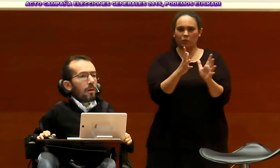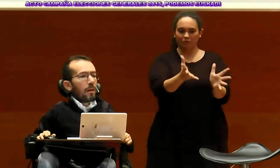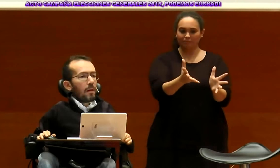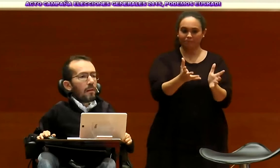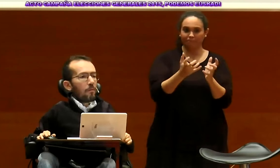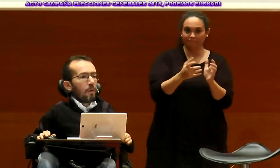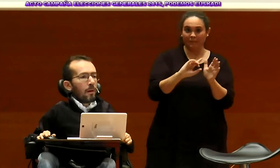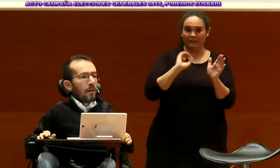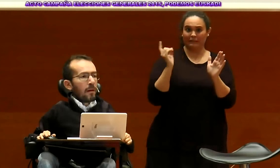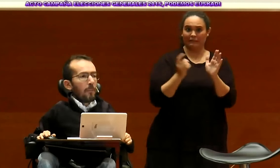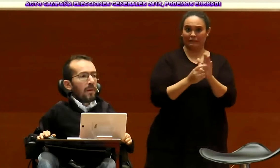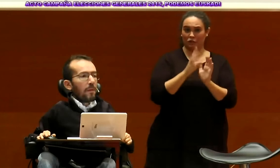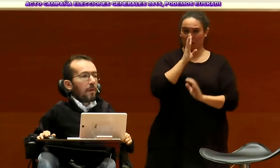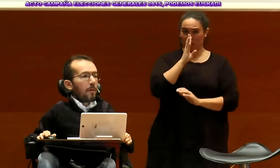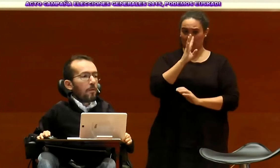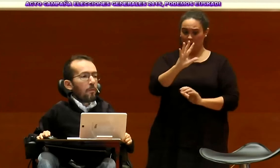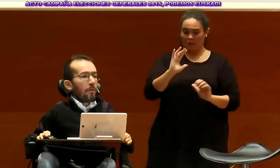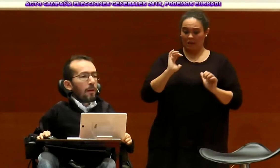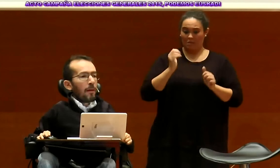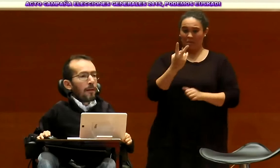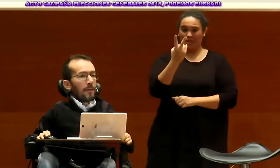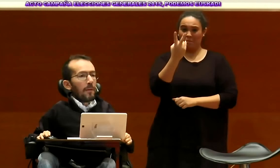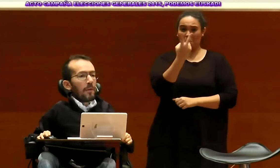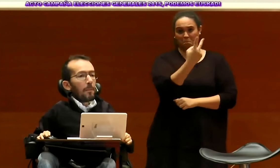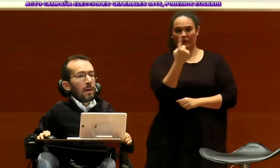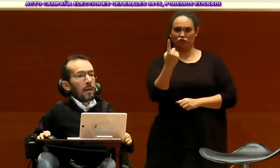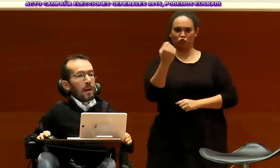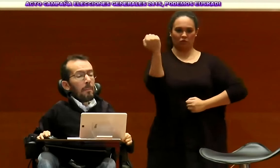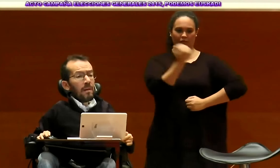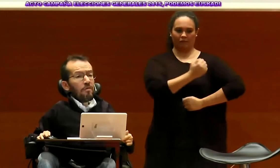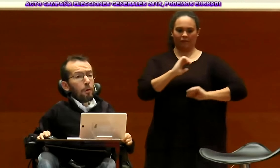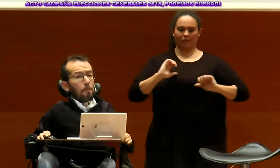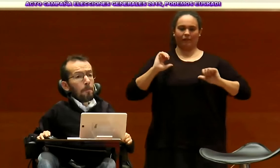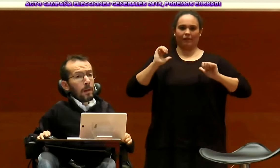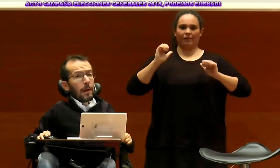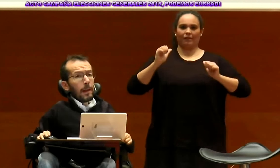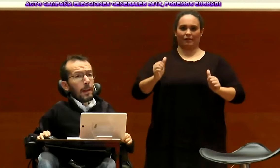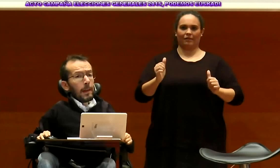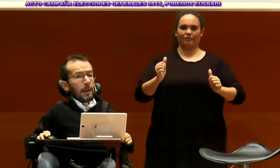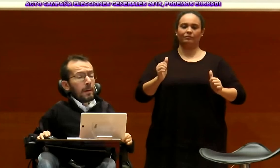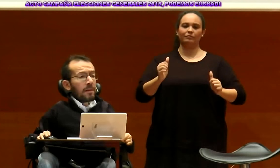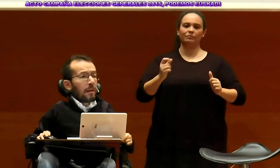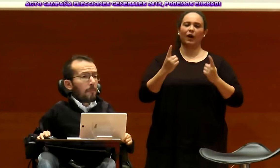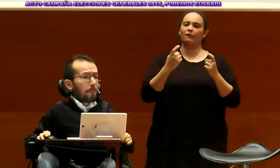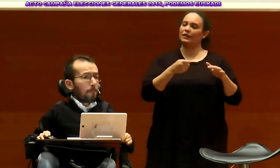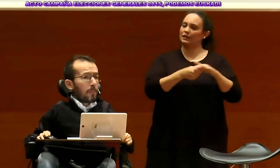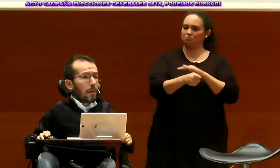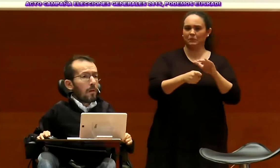legislatura, en la legislatura que empieza el 21 de diciembre, la inversión en I